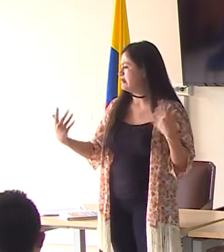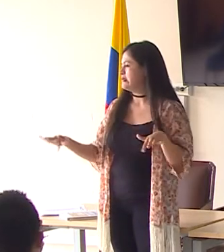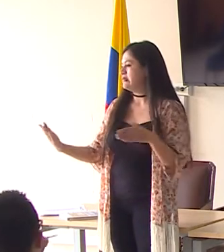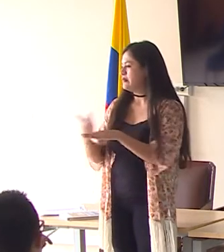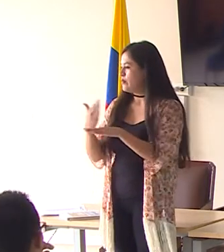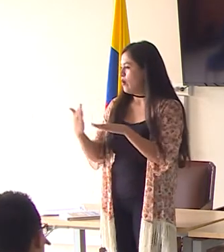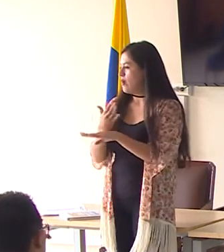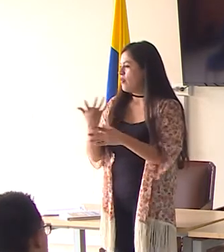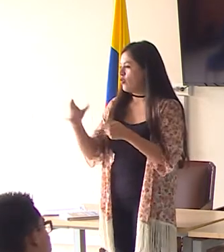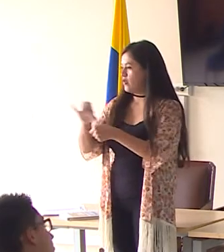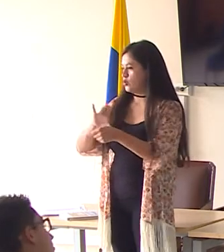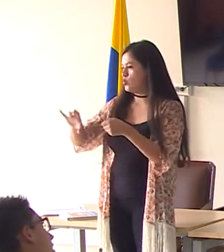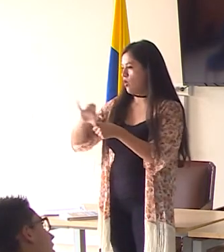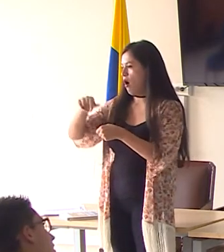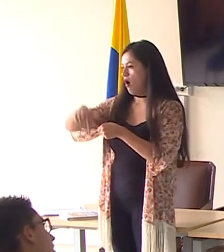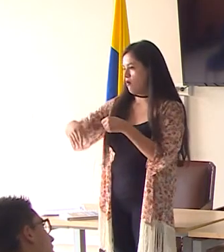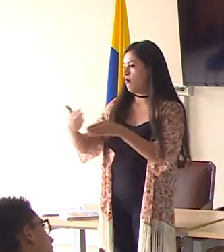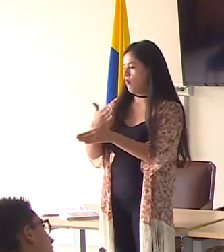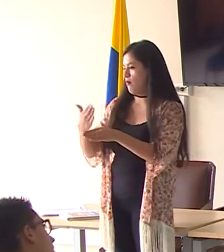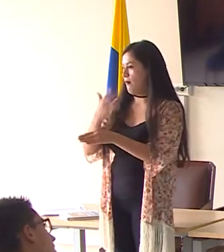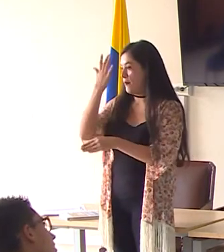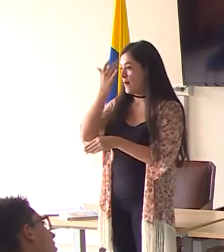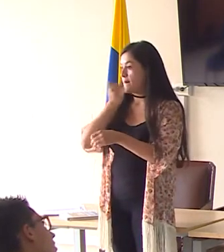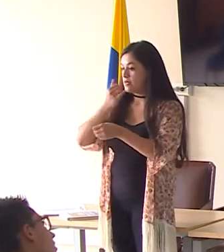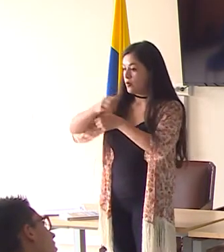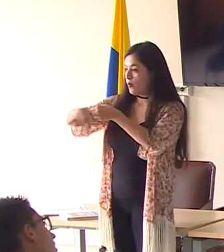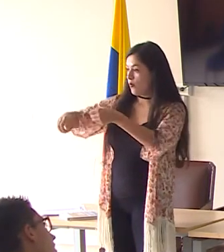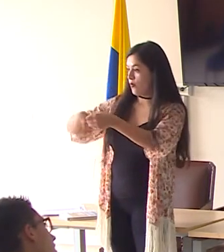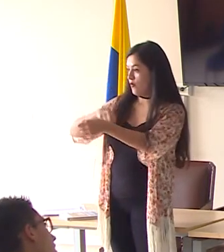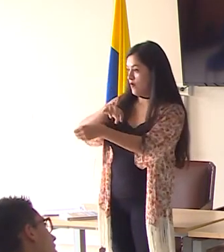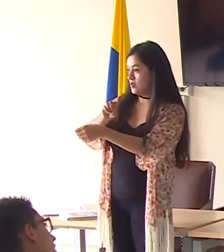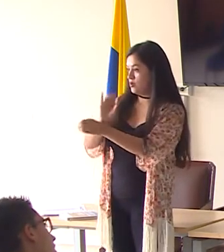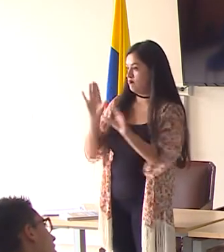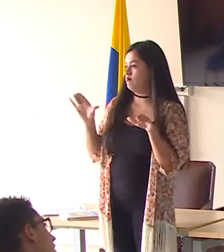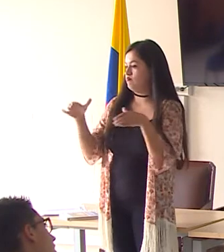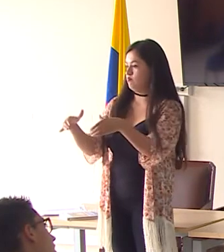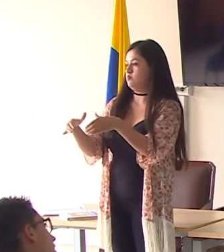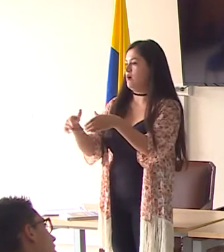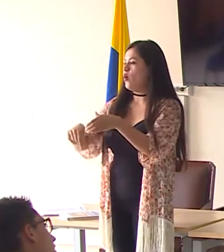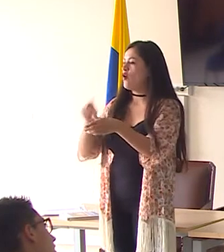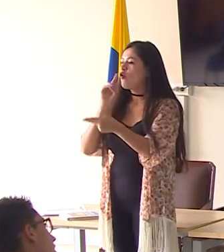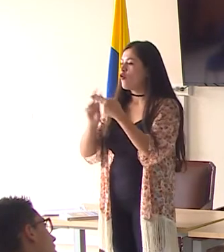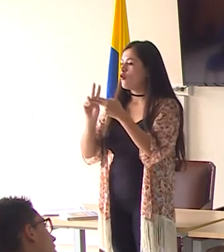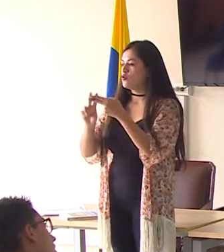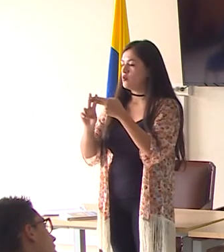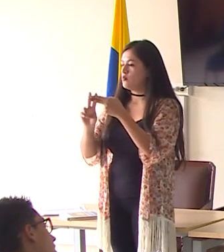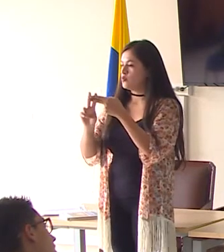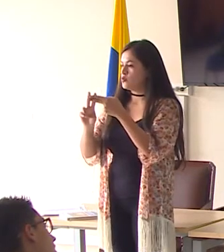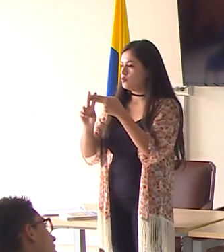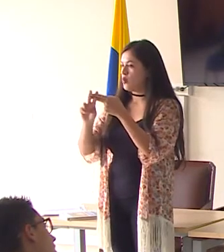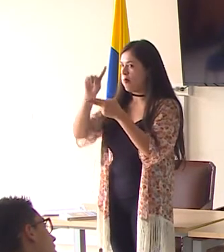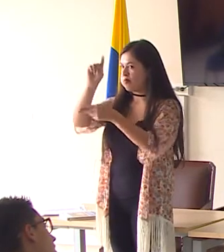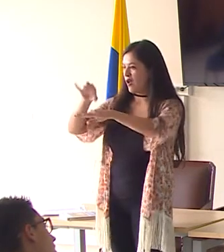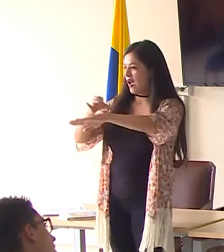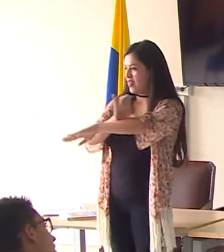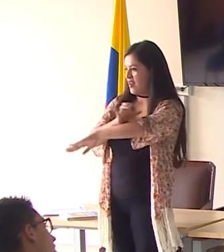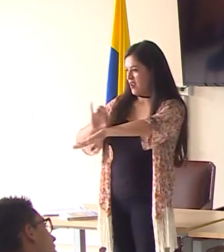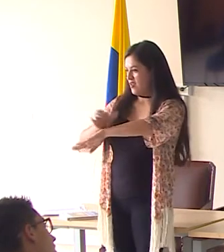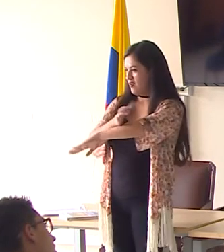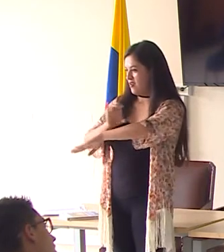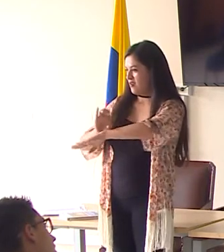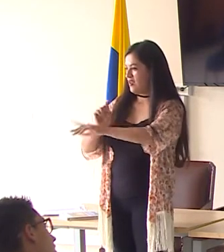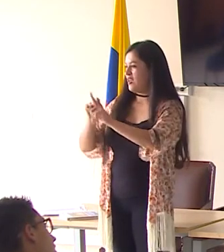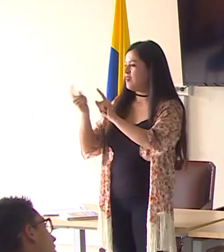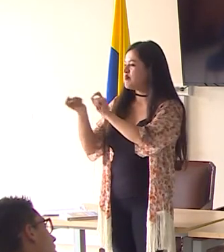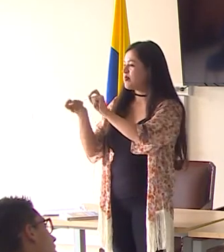la ciudad porque gran parte de la población no toda la población estaba concentrada en lo que conocemos actualmente como el núcleo historia histórico la candelaria las